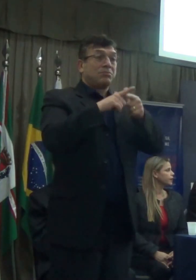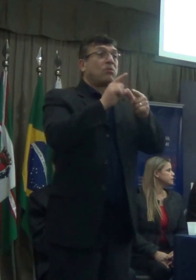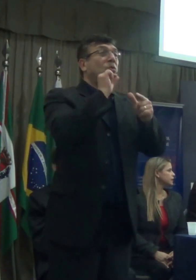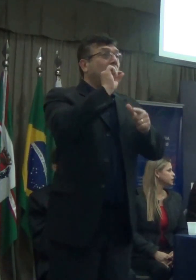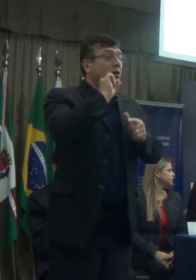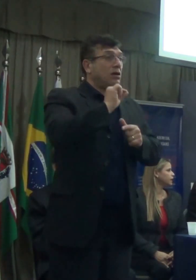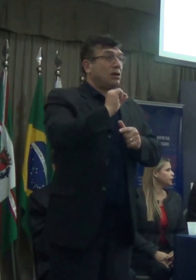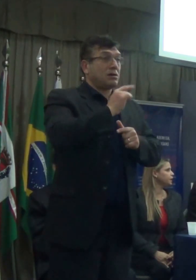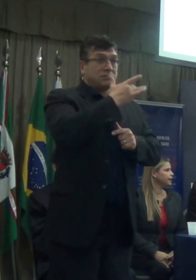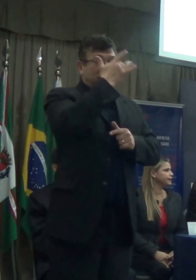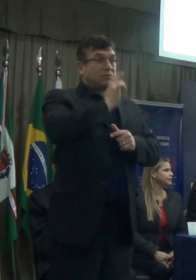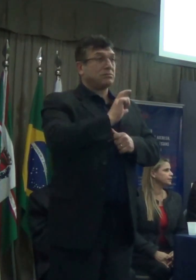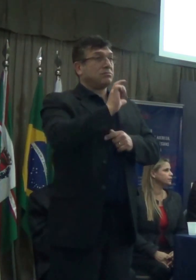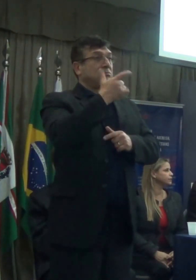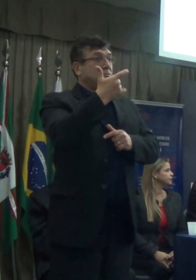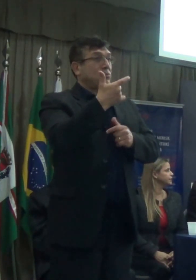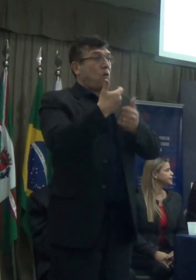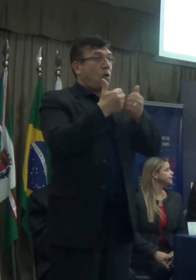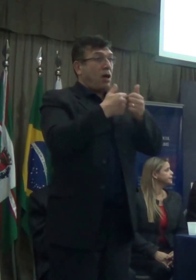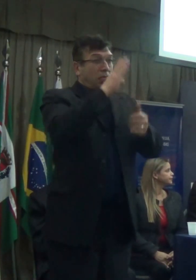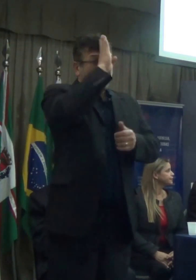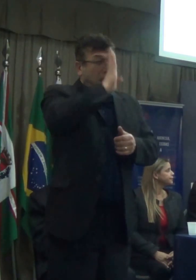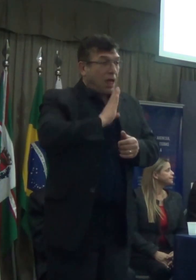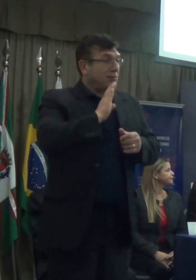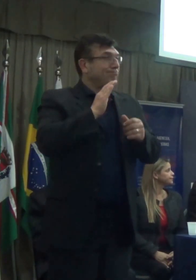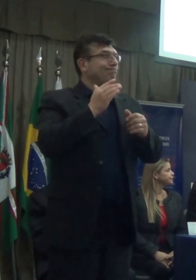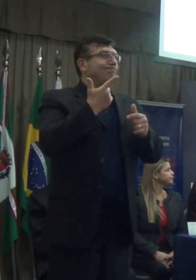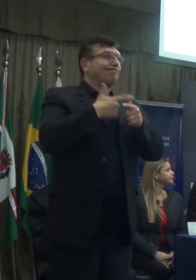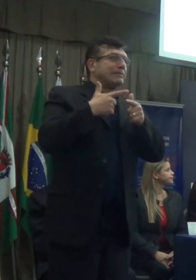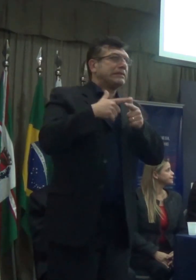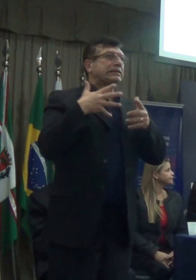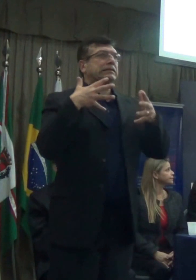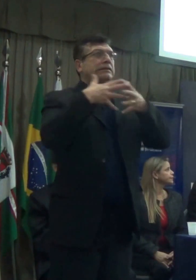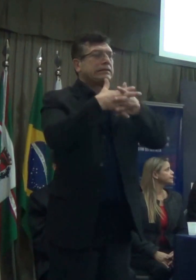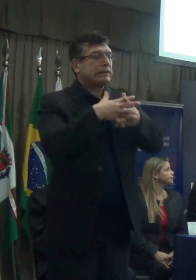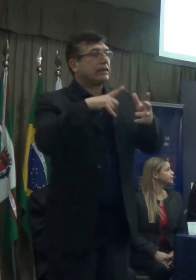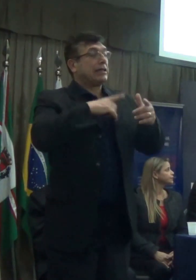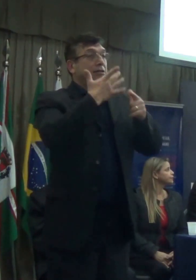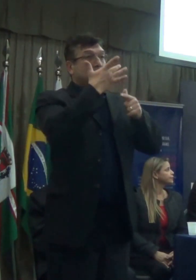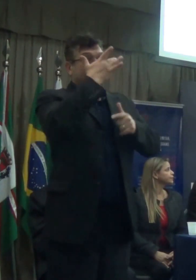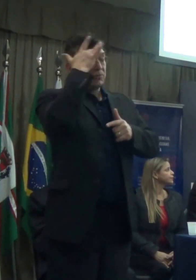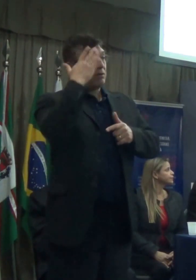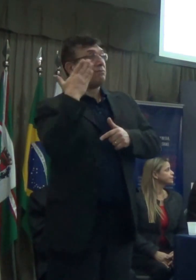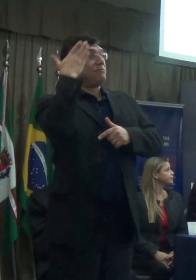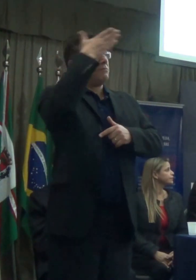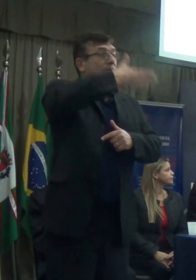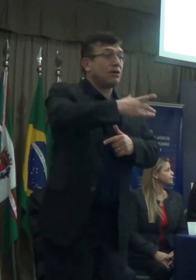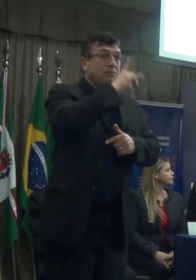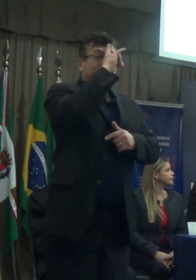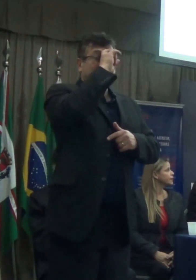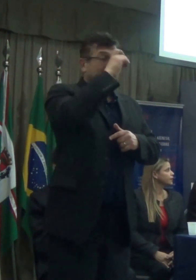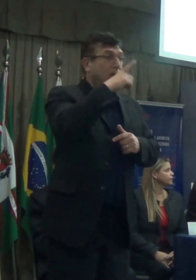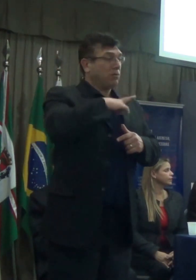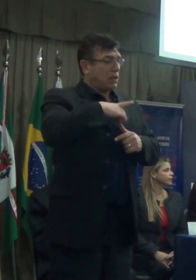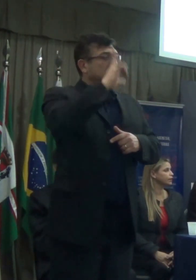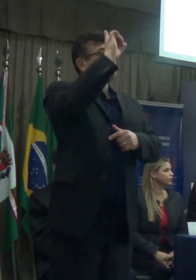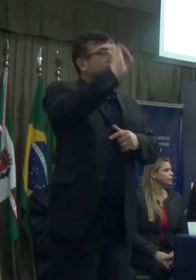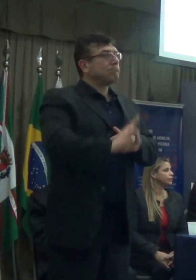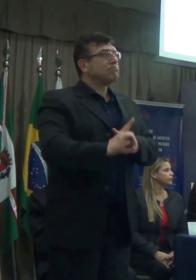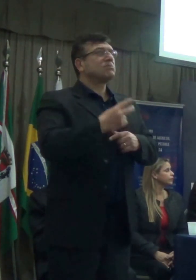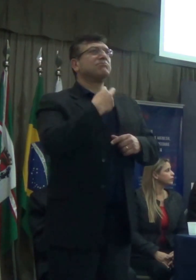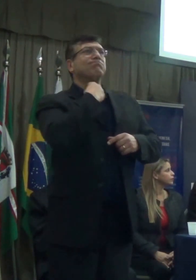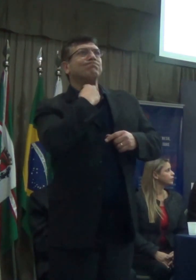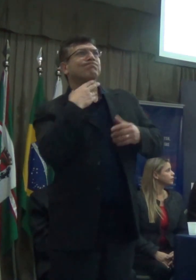né das pessoas tem tratamento que tem né Tem esse direito né